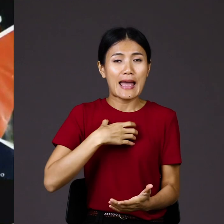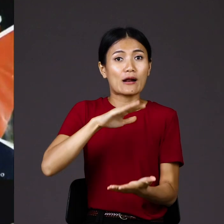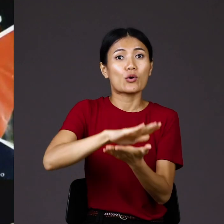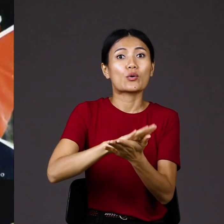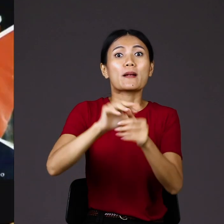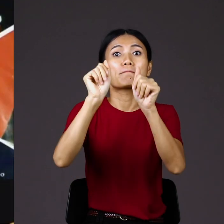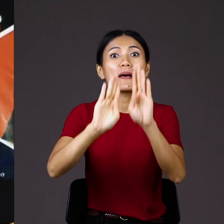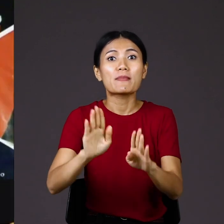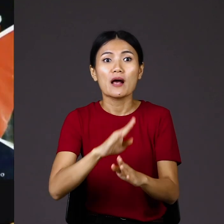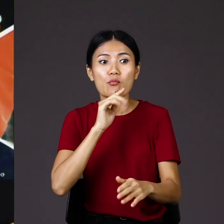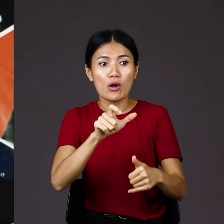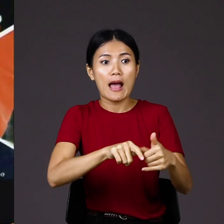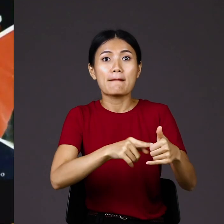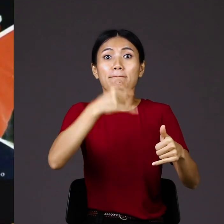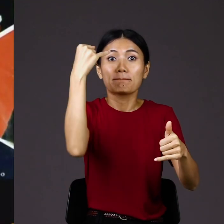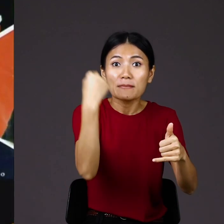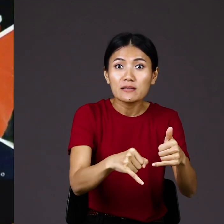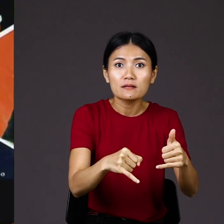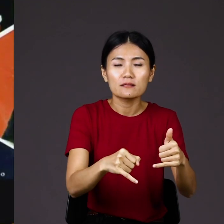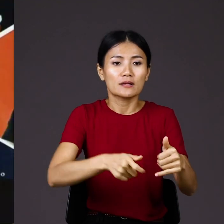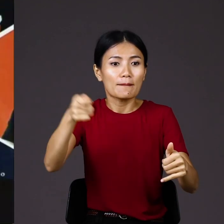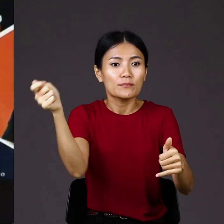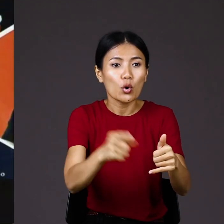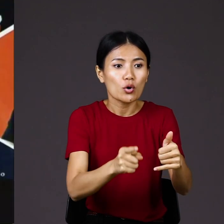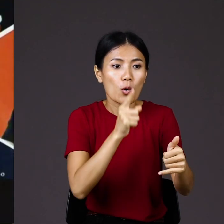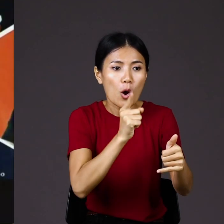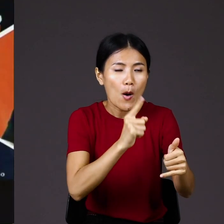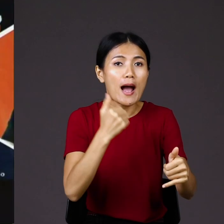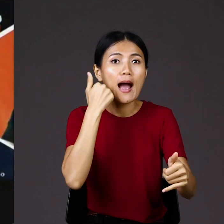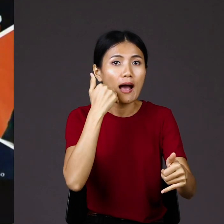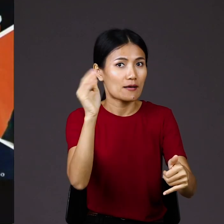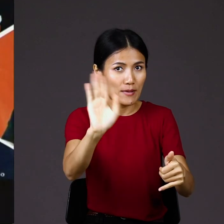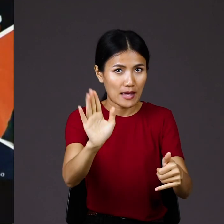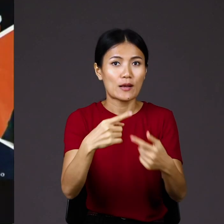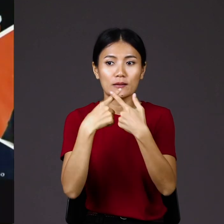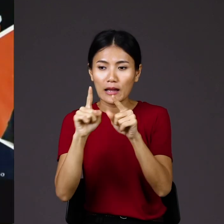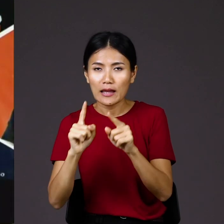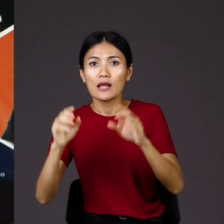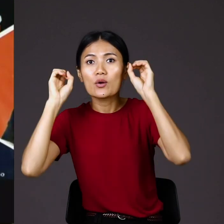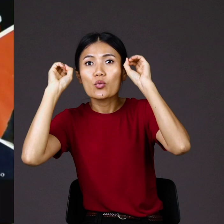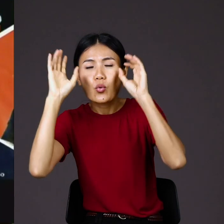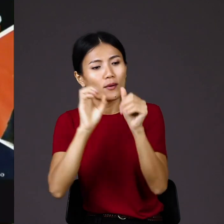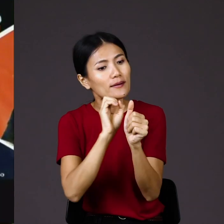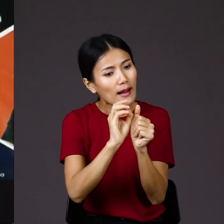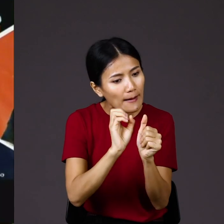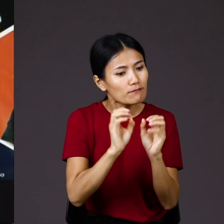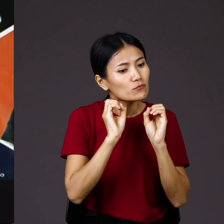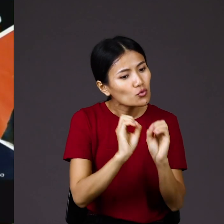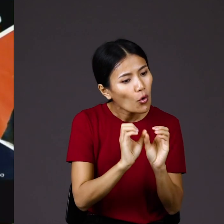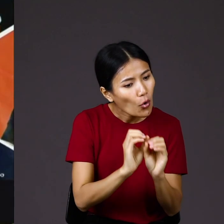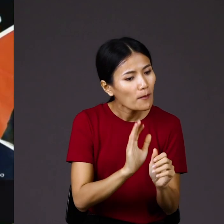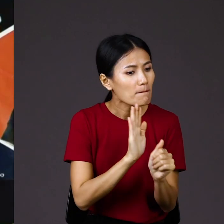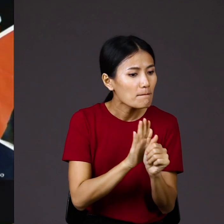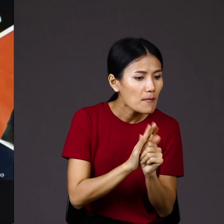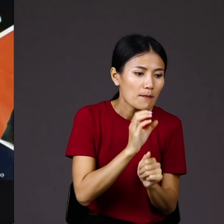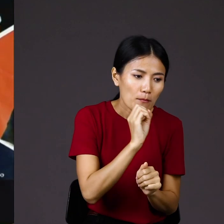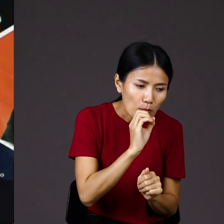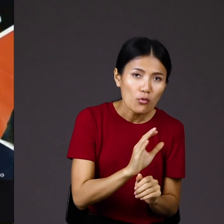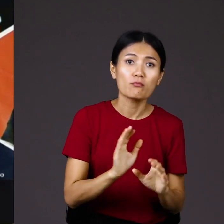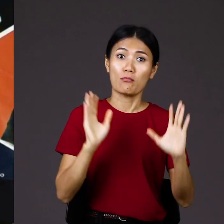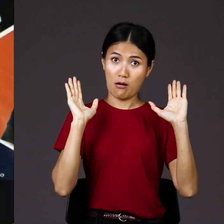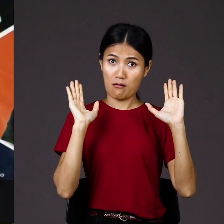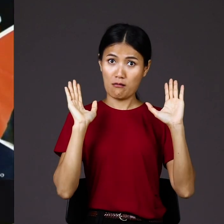ด็กๆทุกคนเมื่อทำผิดแล้วไม่ได้ถูกลงโทษให้อับอายแต่ได้รับคำแนะนำจากเป็นมิตรจากคุ